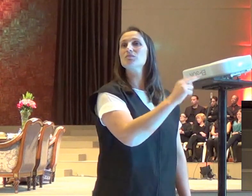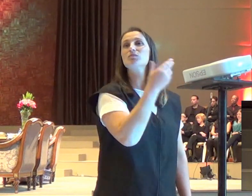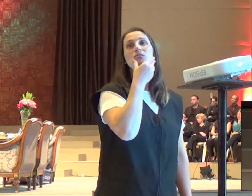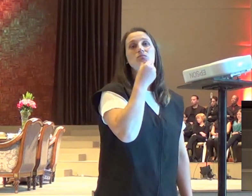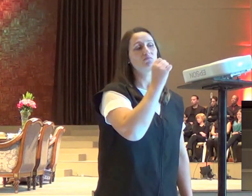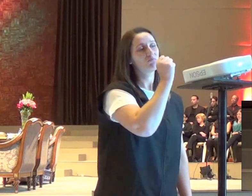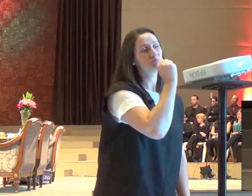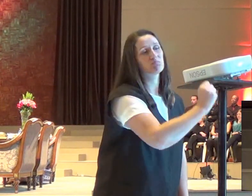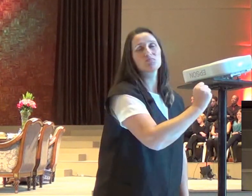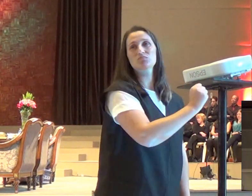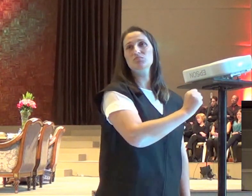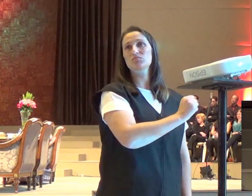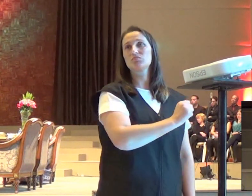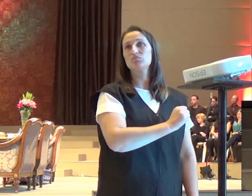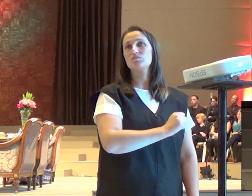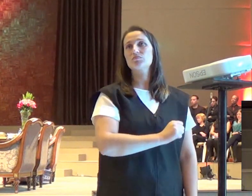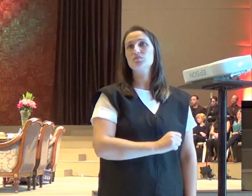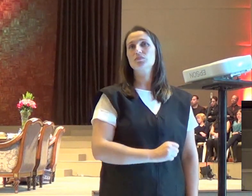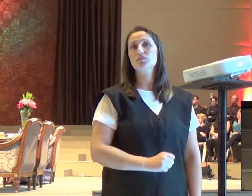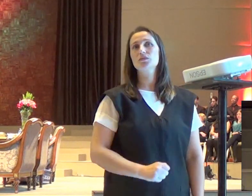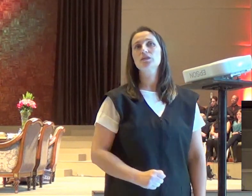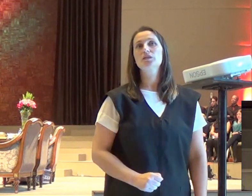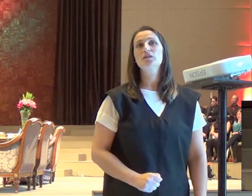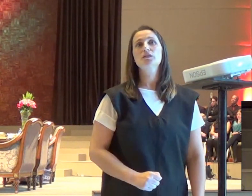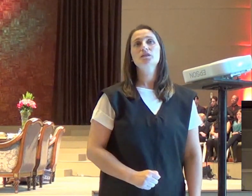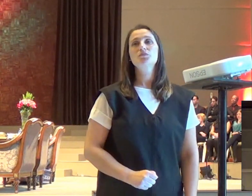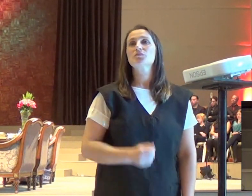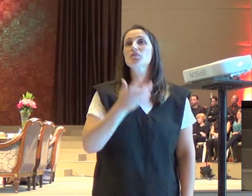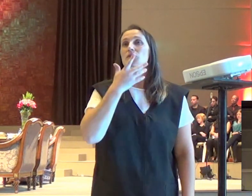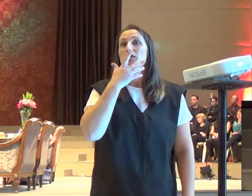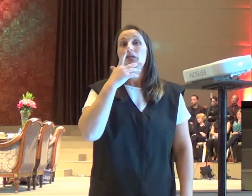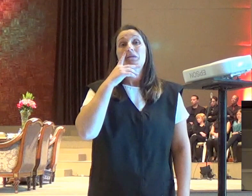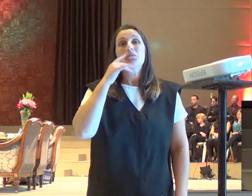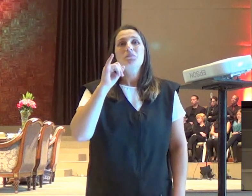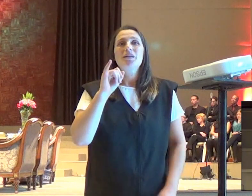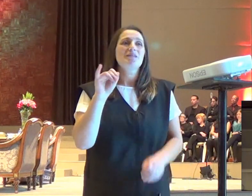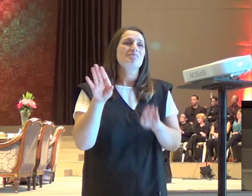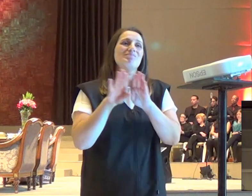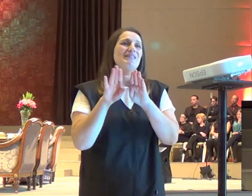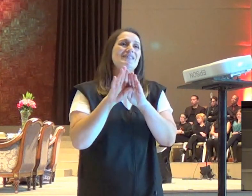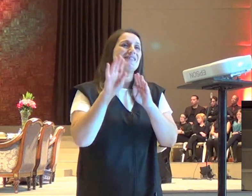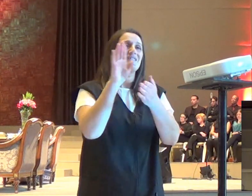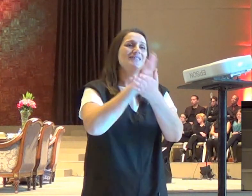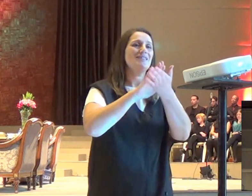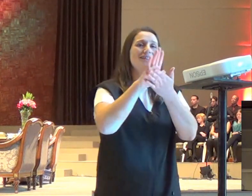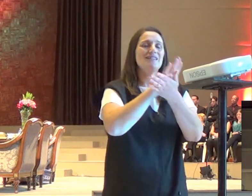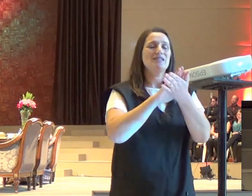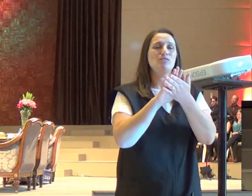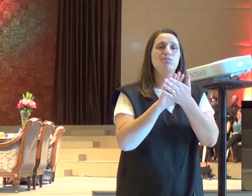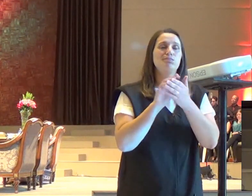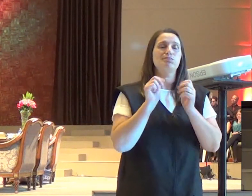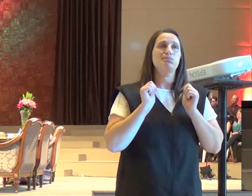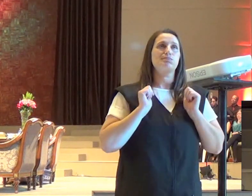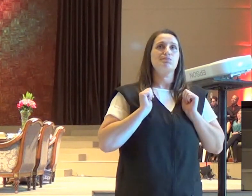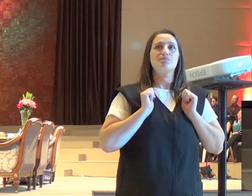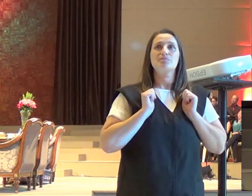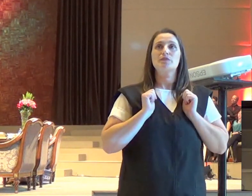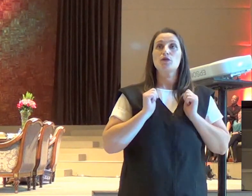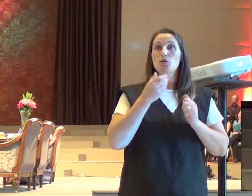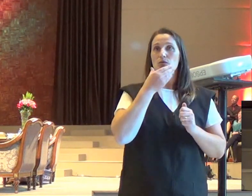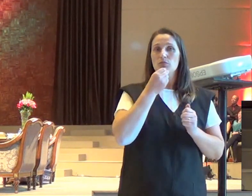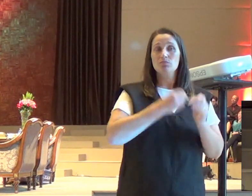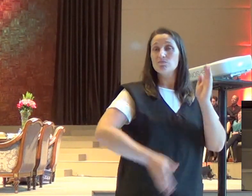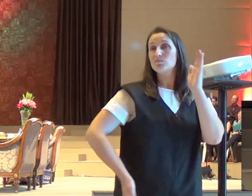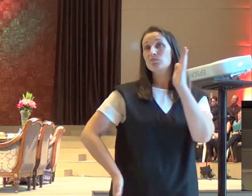o abusador, e o pai também não faz nada e ele foge, e ele vai para a casa do